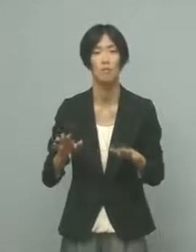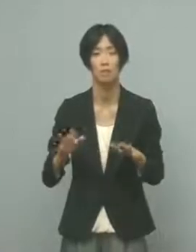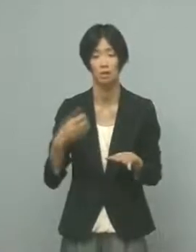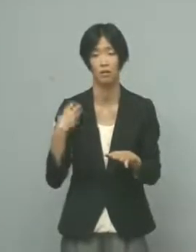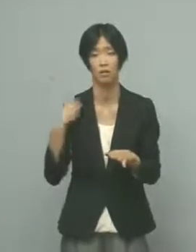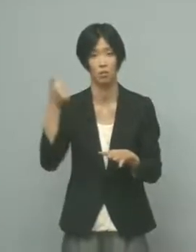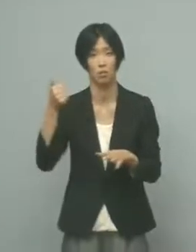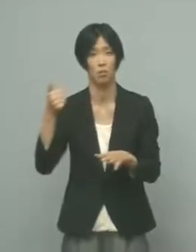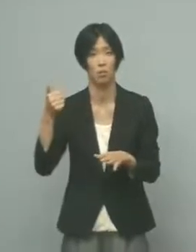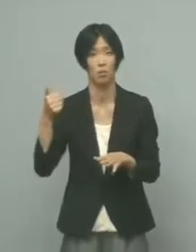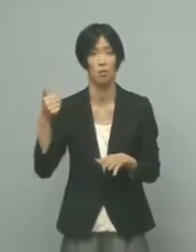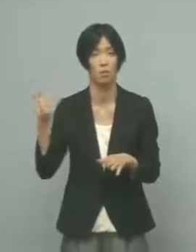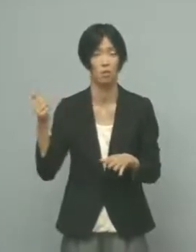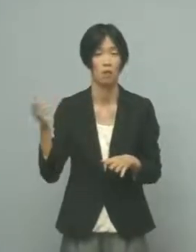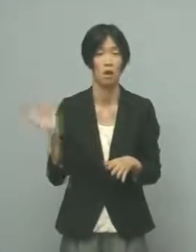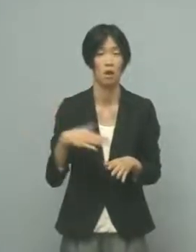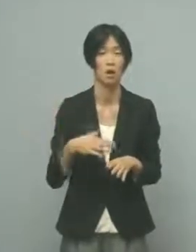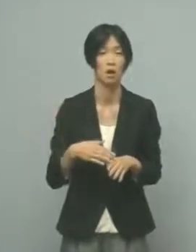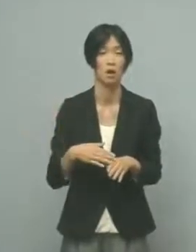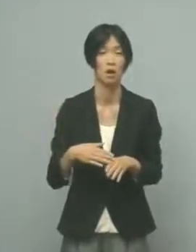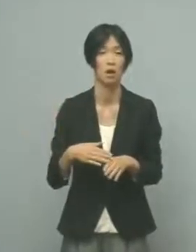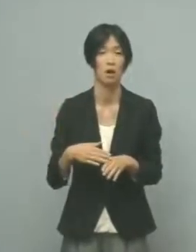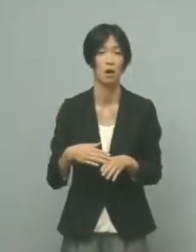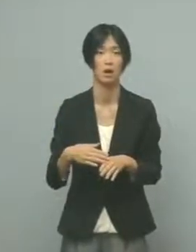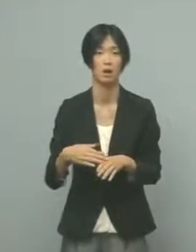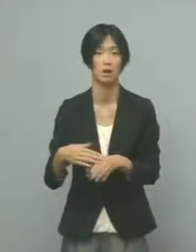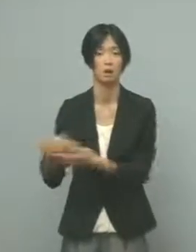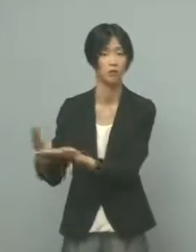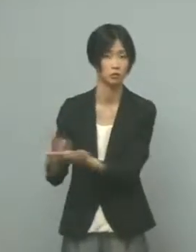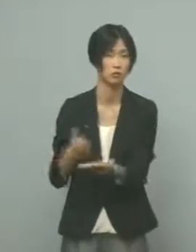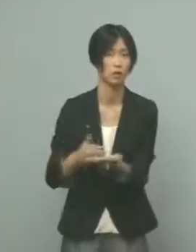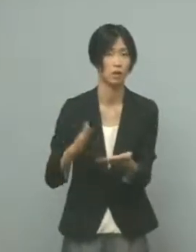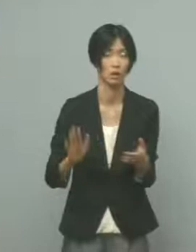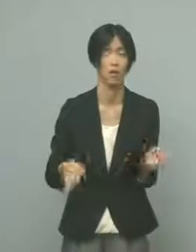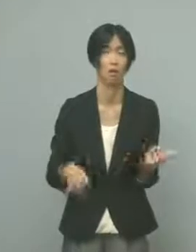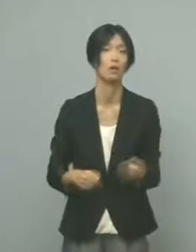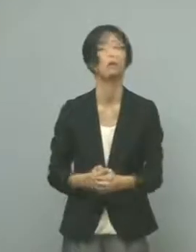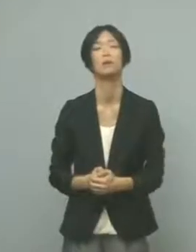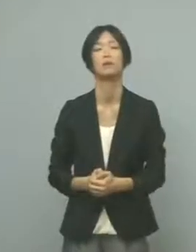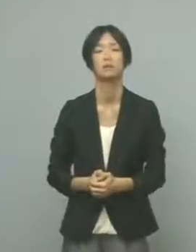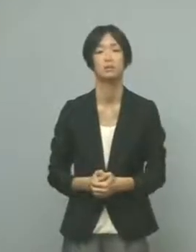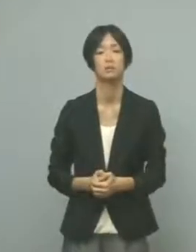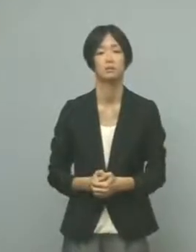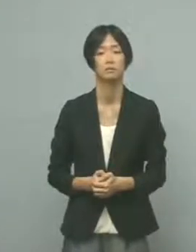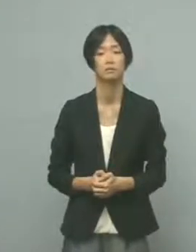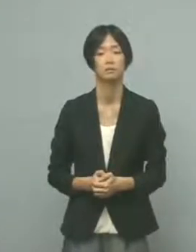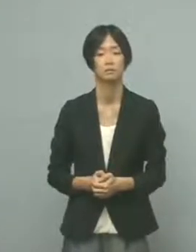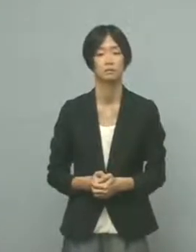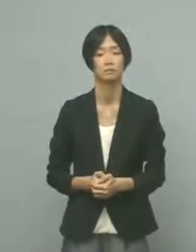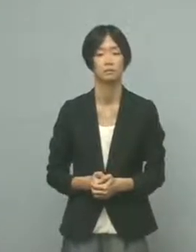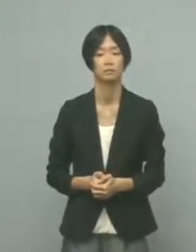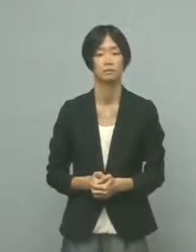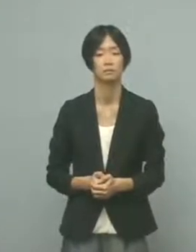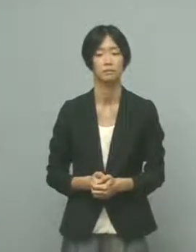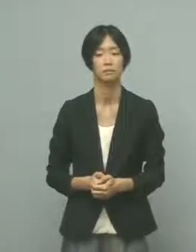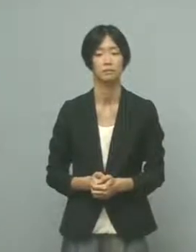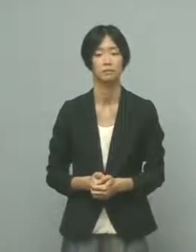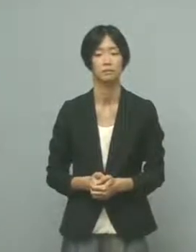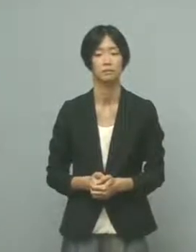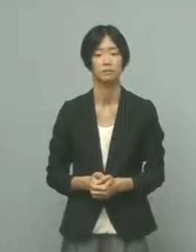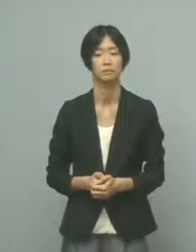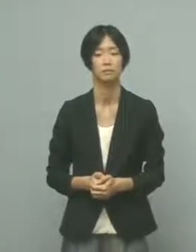安心部の次長兼、広報官になりますけれども、の話にもありましたように、やはり、